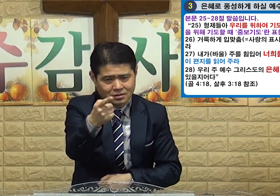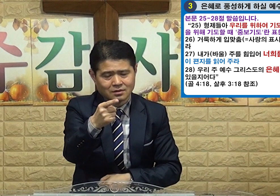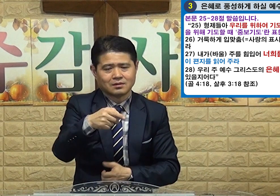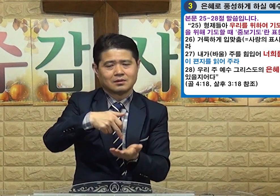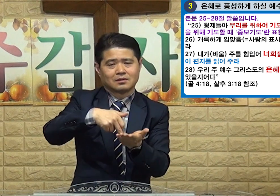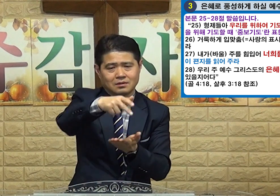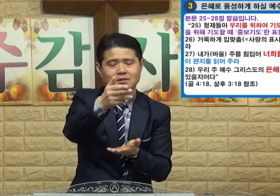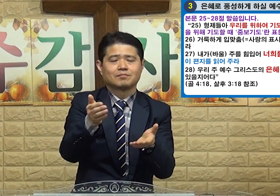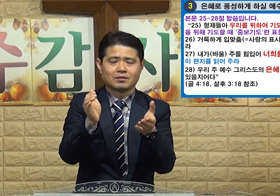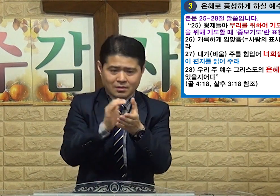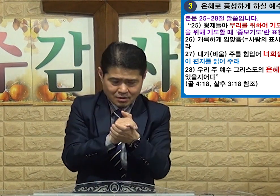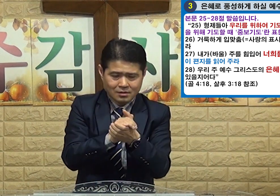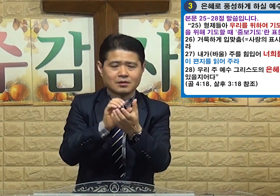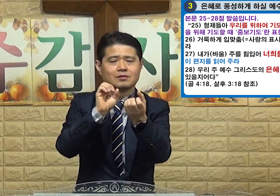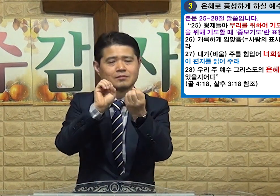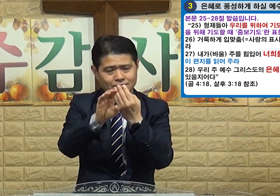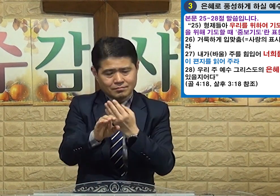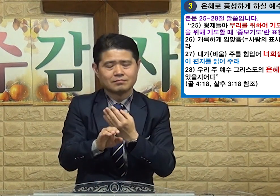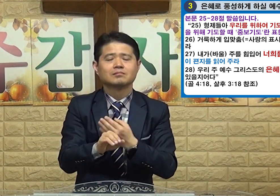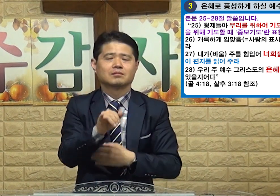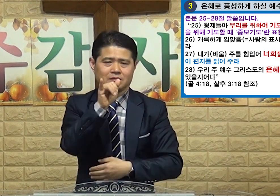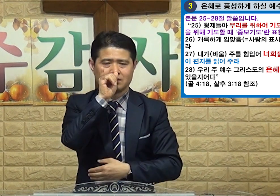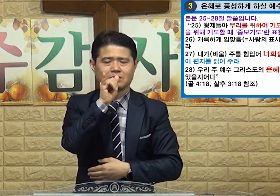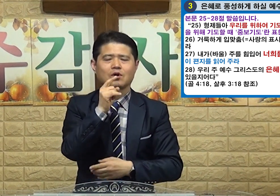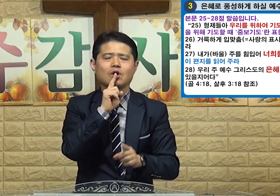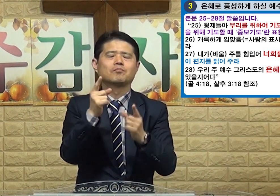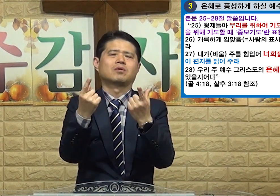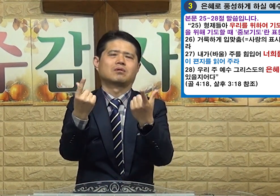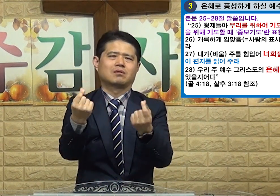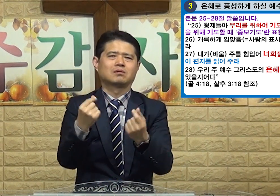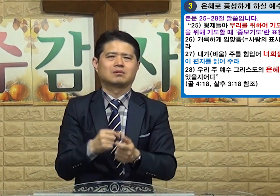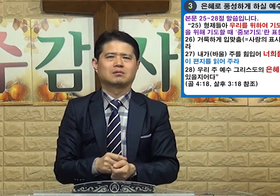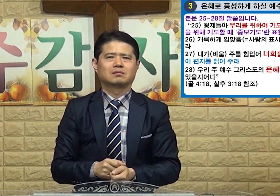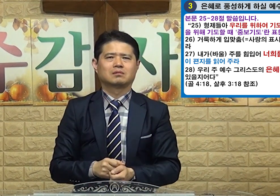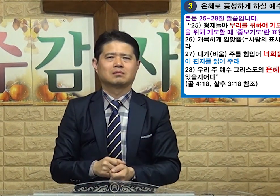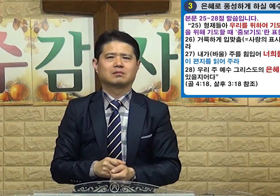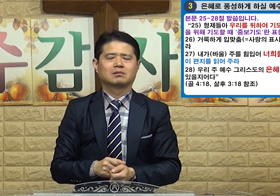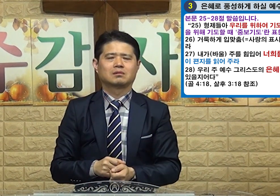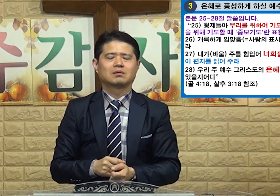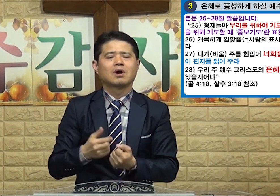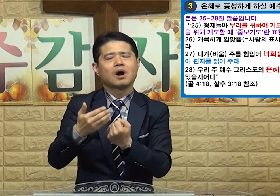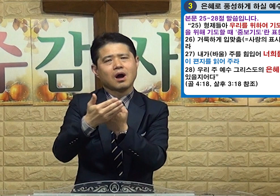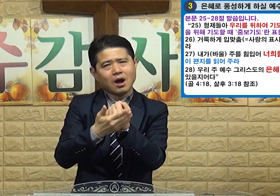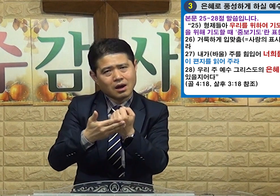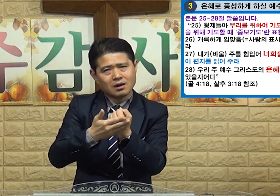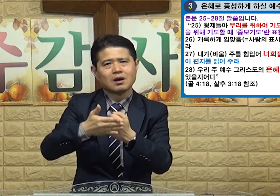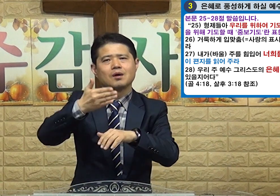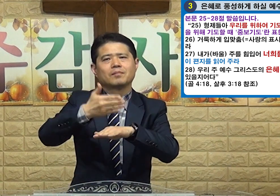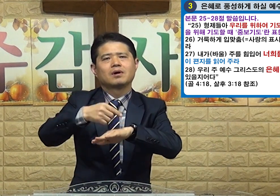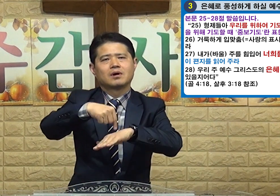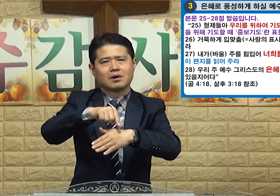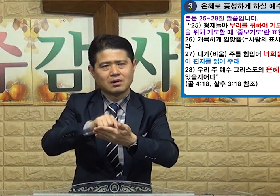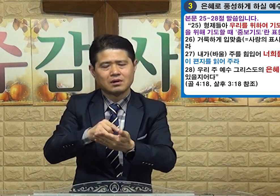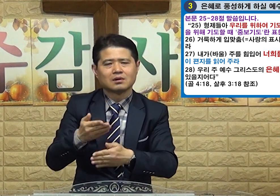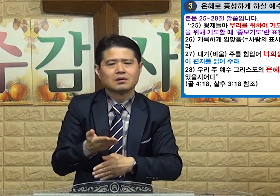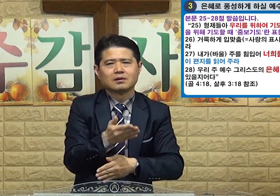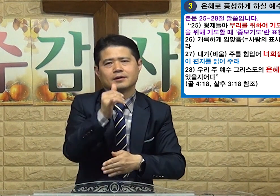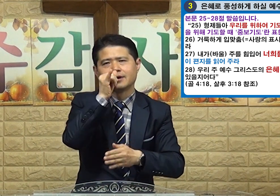아멘이라고 덧붙이는 것이 필요합니다. 우리가 아멘이라고 했을 때 그것을 믿는다는 것입니다. 그 은혜의